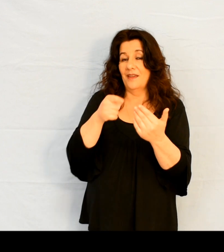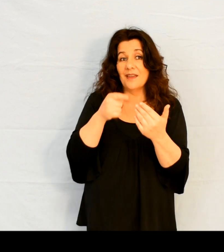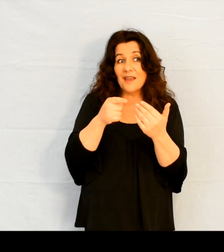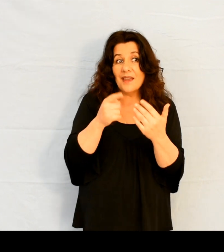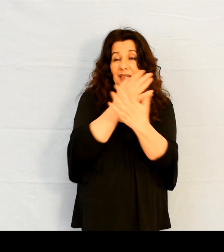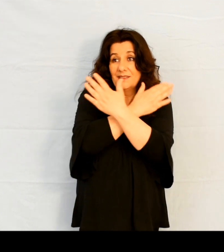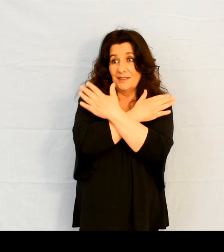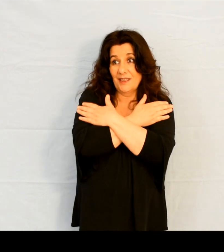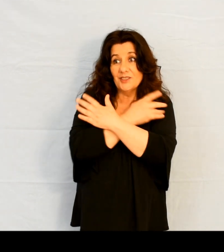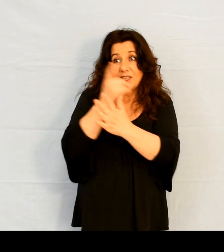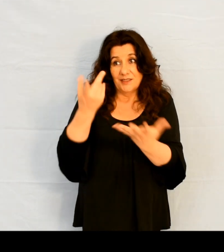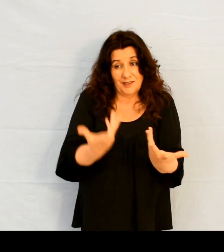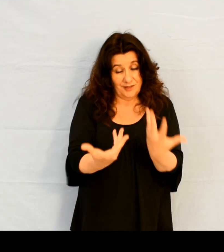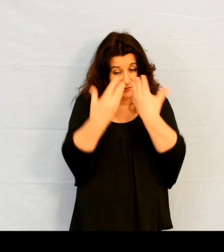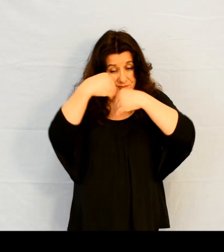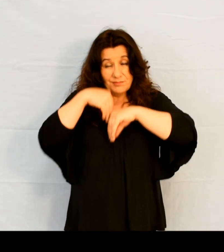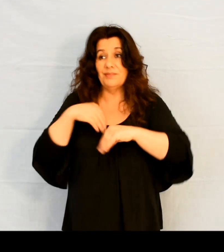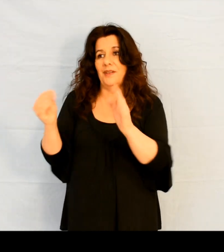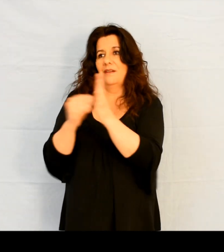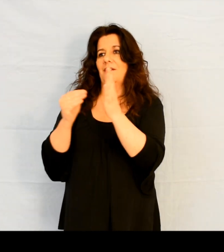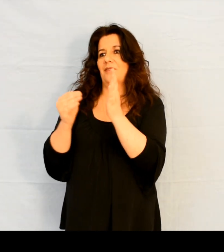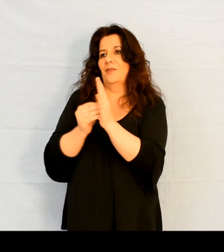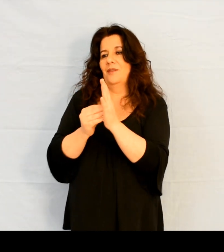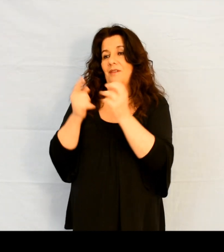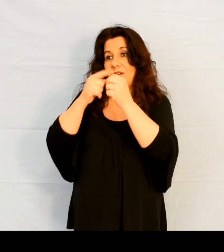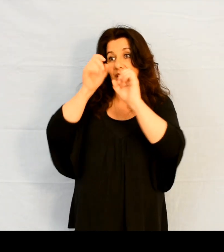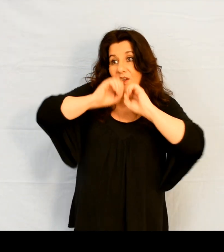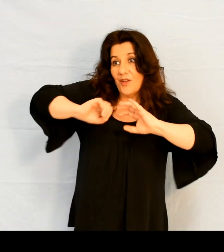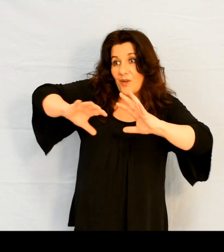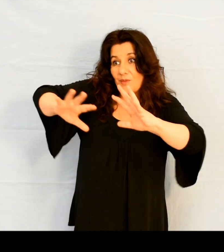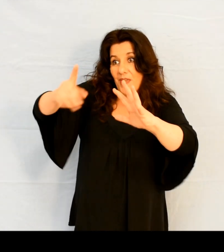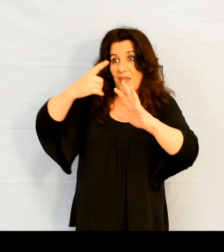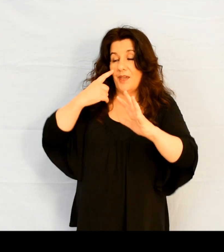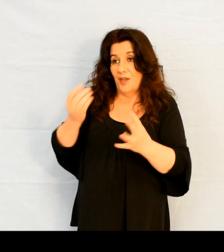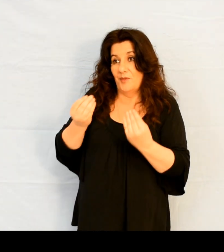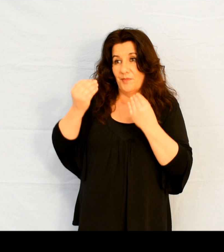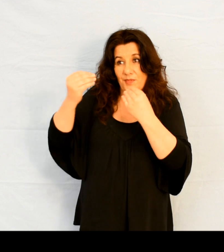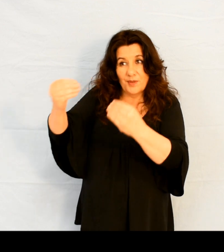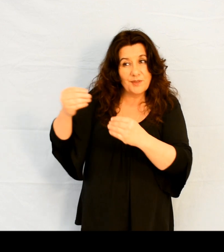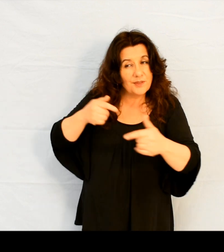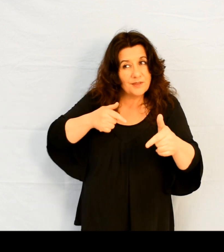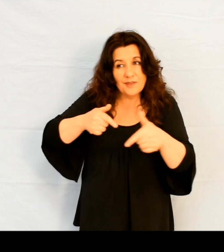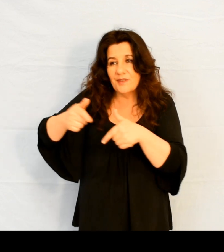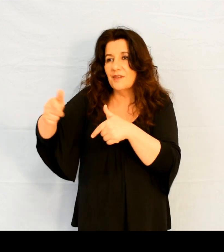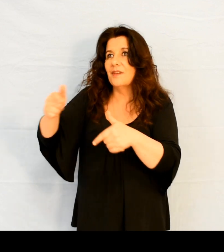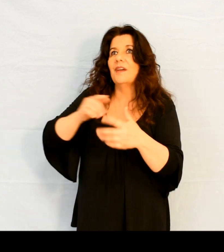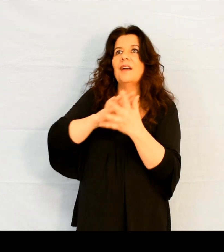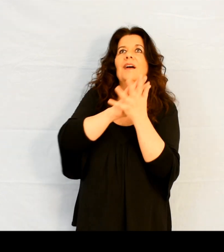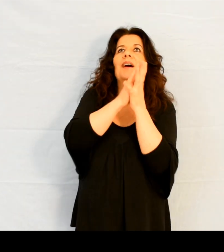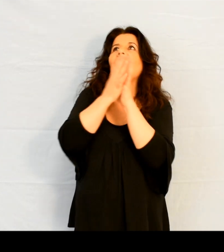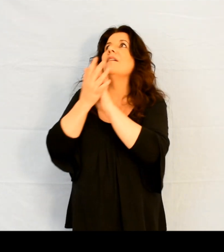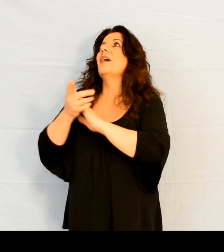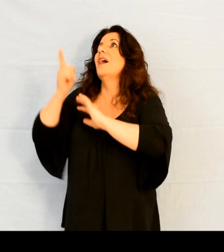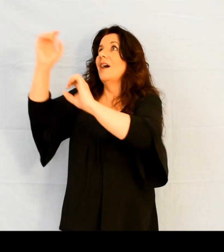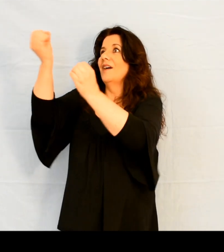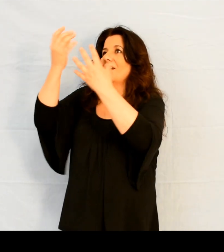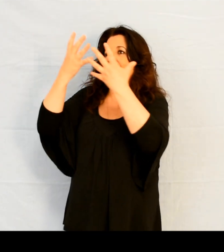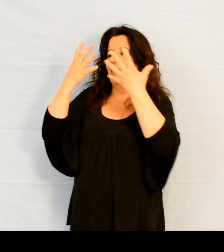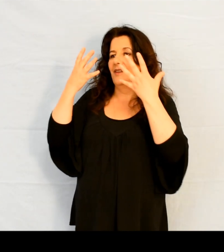À sa lumière, marche vers la splendeur. Ne laisse pas ta gloire à un autre, tes privilèges